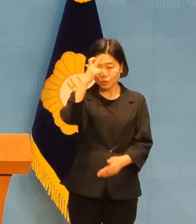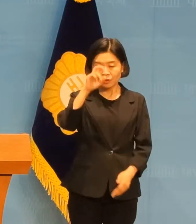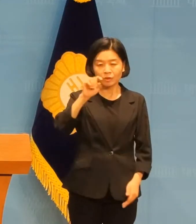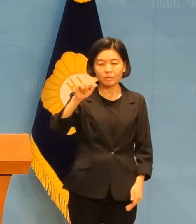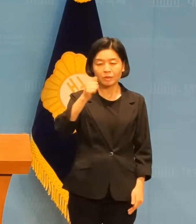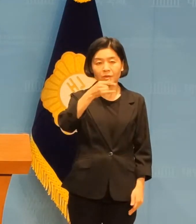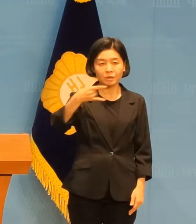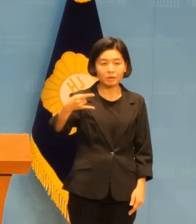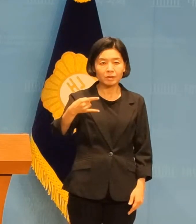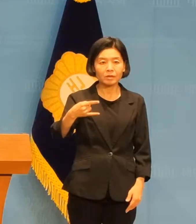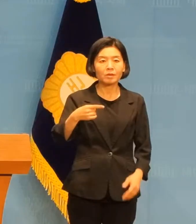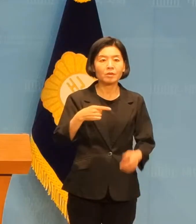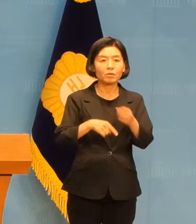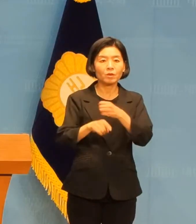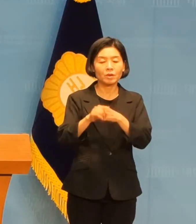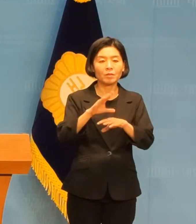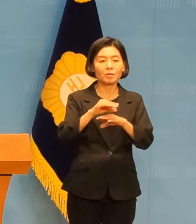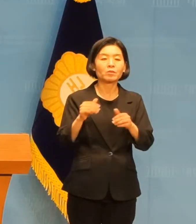함께 해주셨습니다.